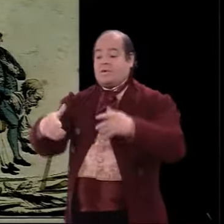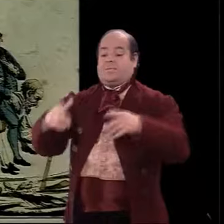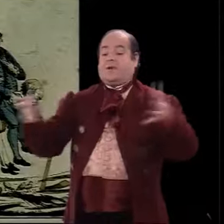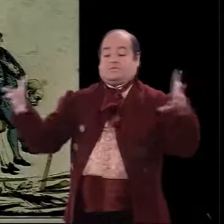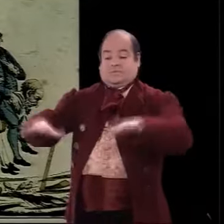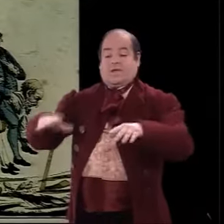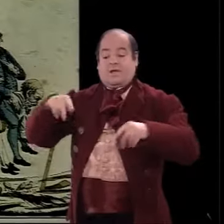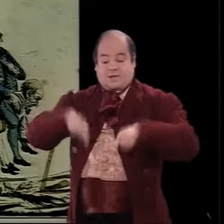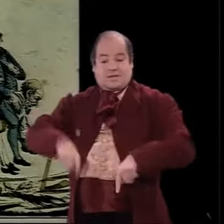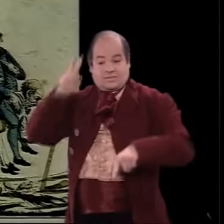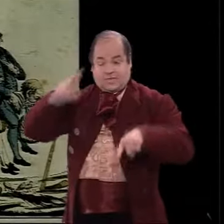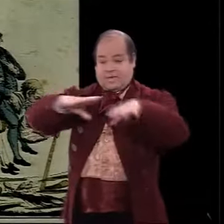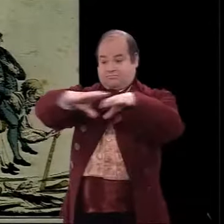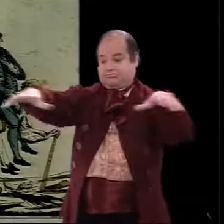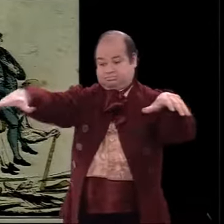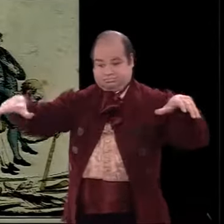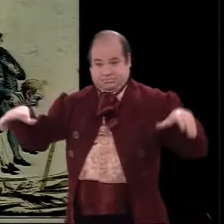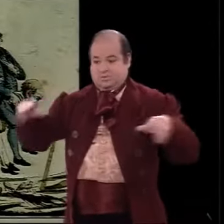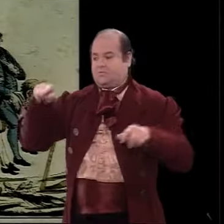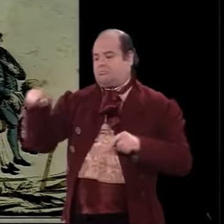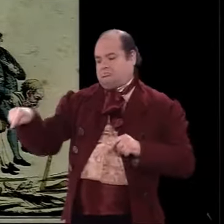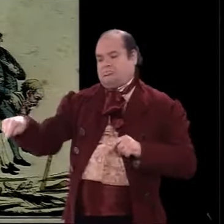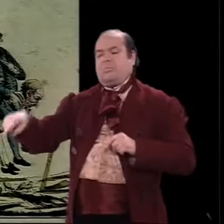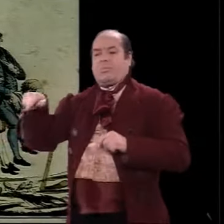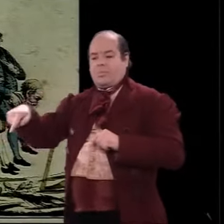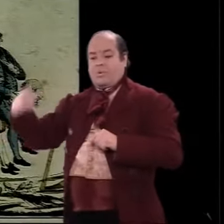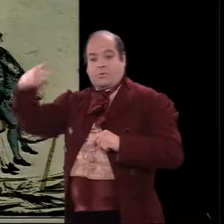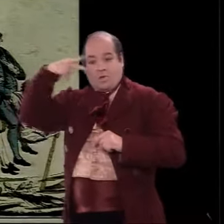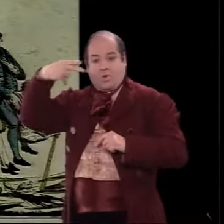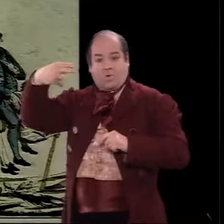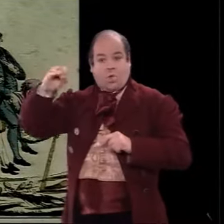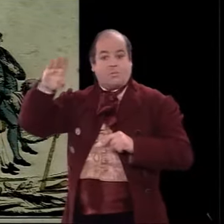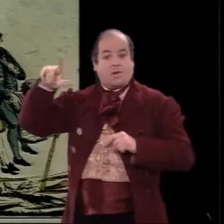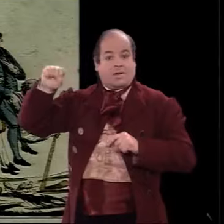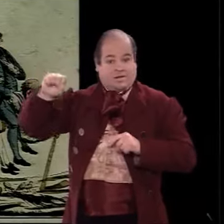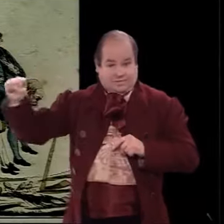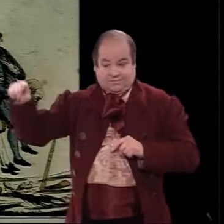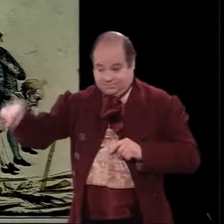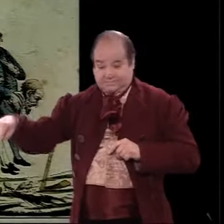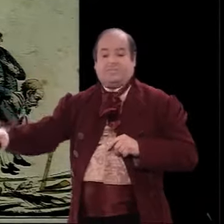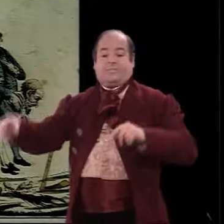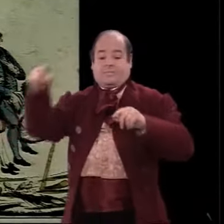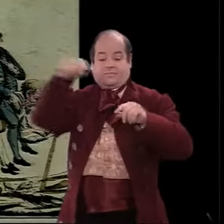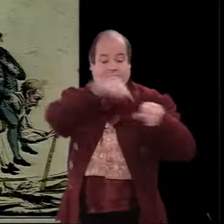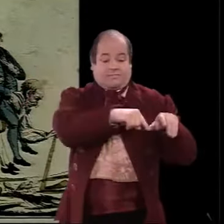à fait exceptionnel. Il s'agit de faire siéger des députés élus de la noblesse, du clergé et du